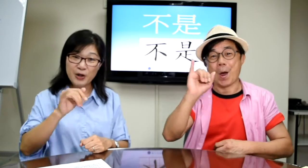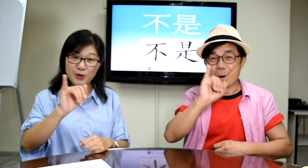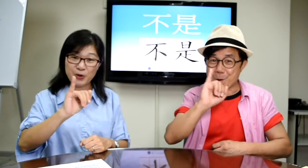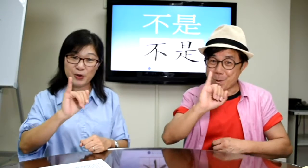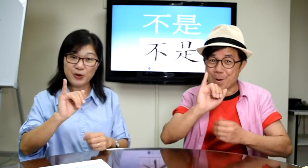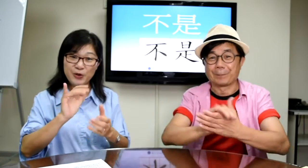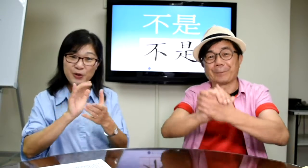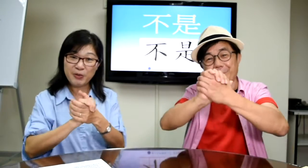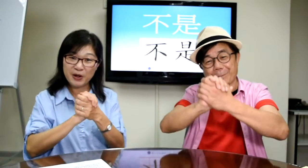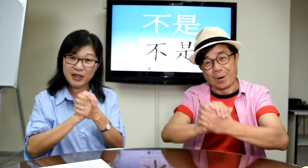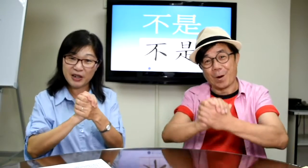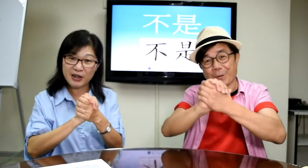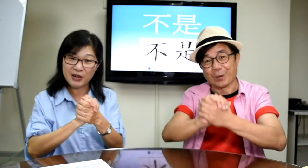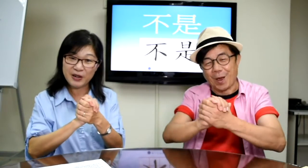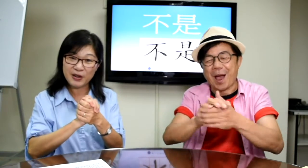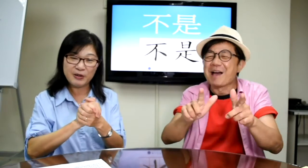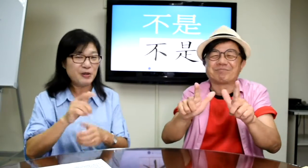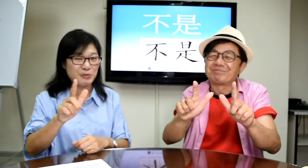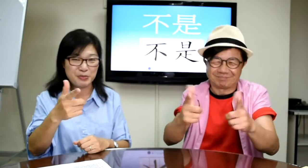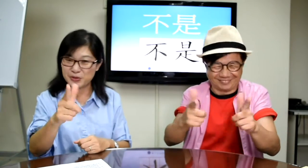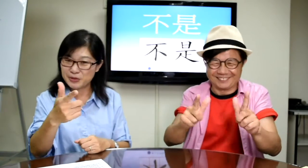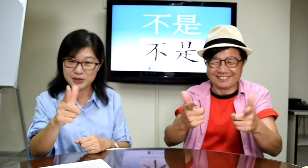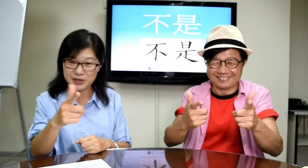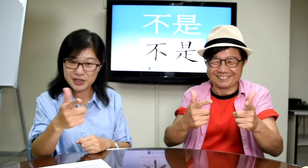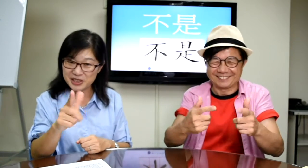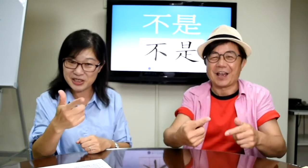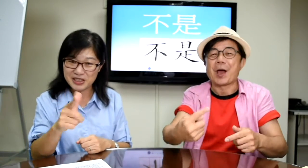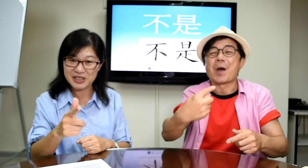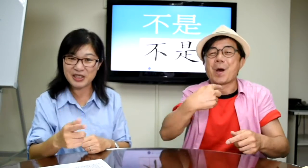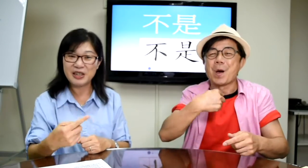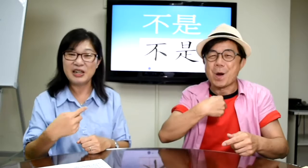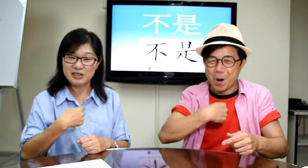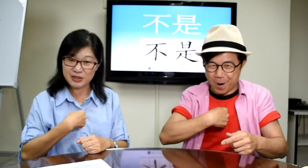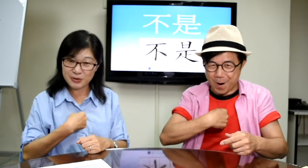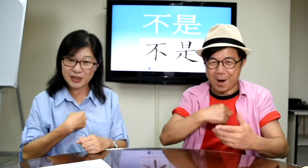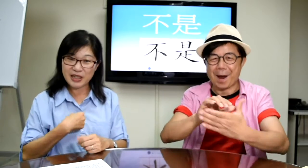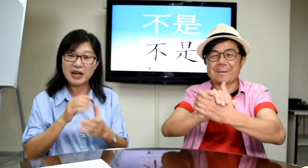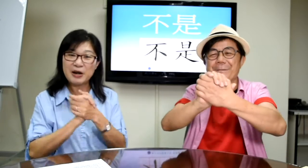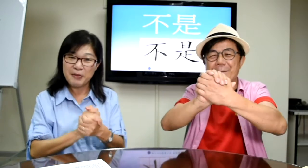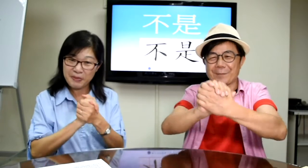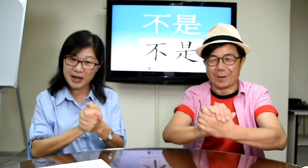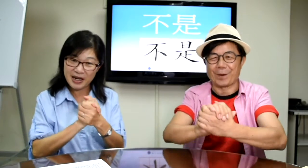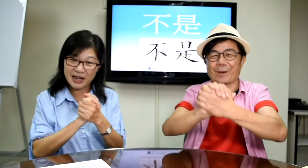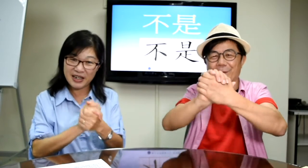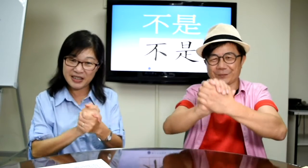女朋友，不是，是我的朋